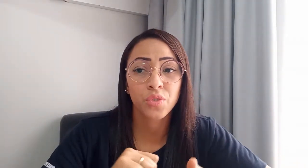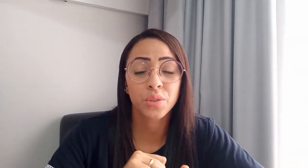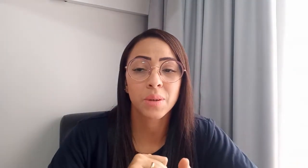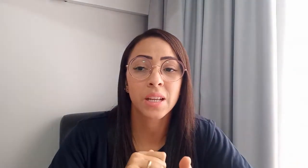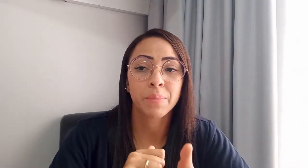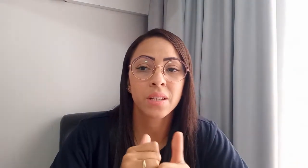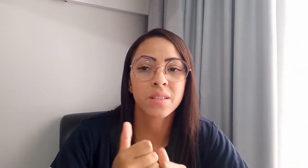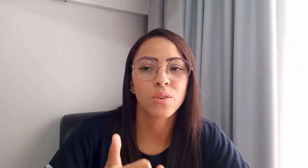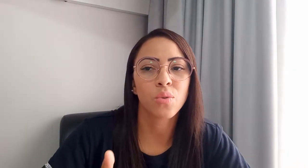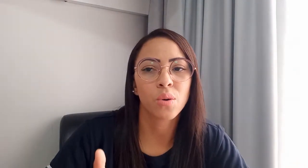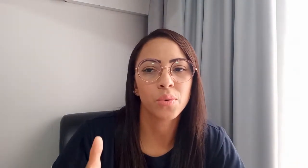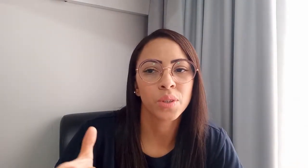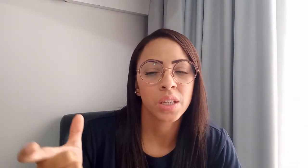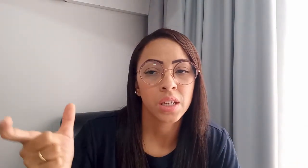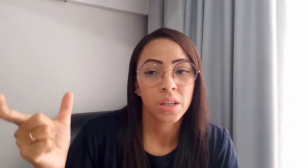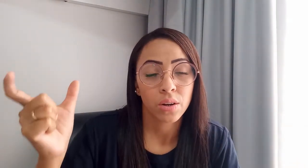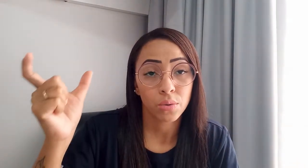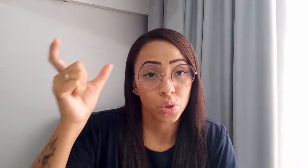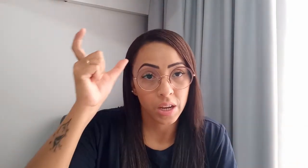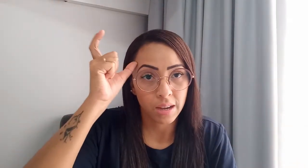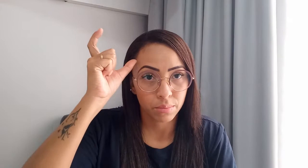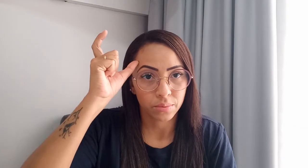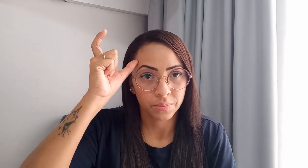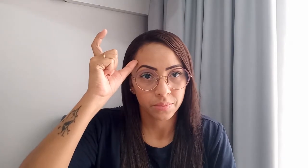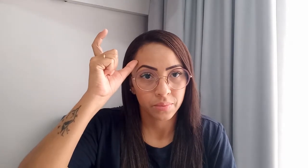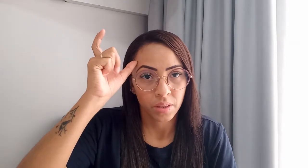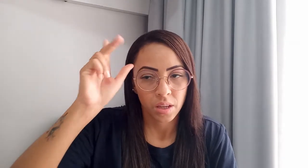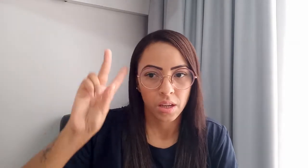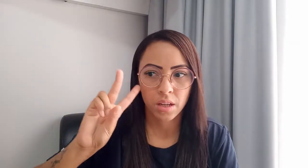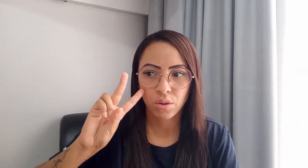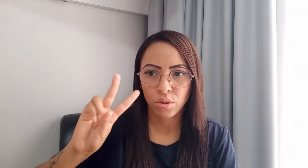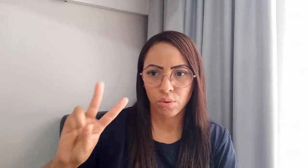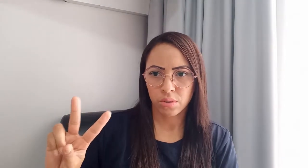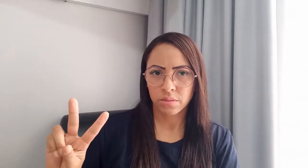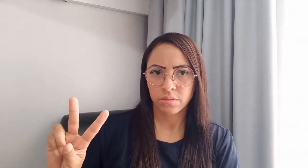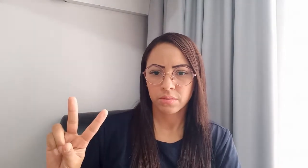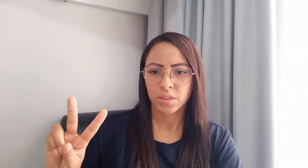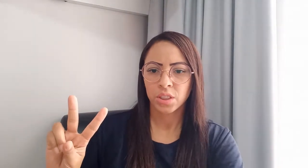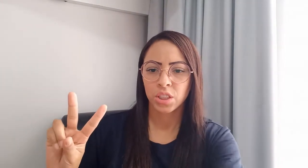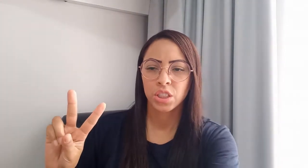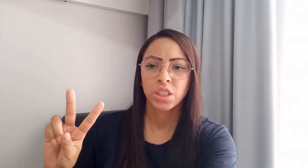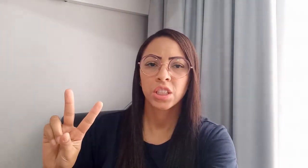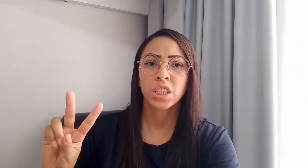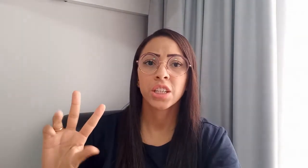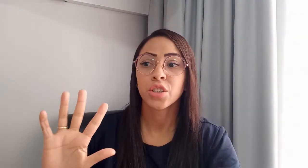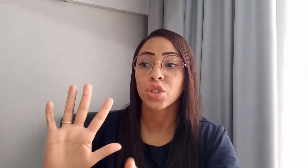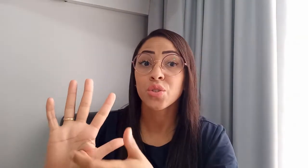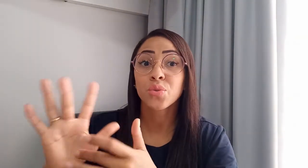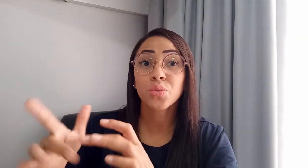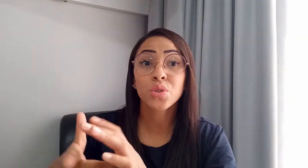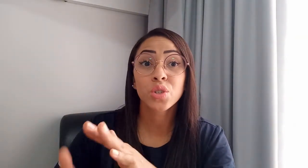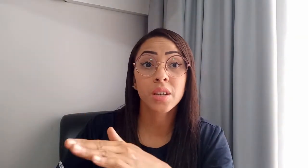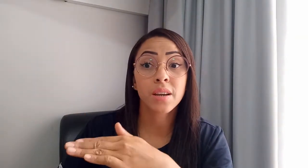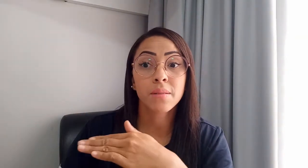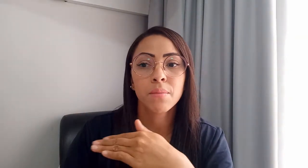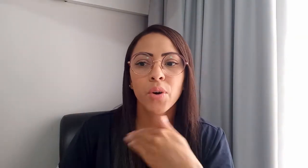uma adaptação como o diabo, ele olhou que Jesus tinha